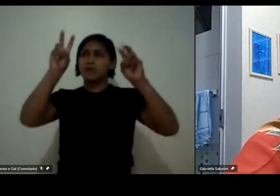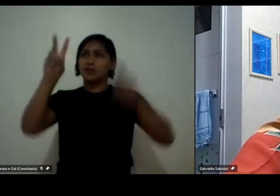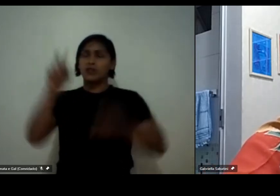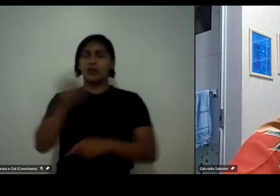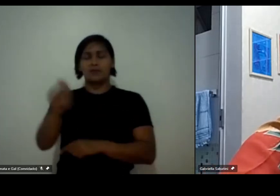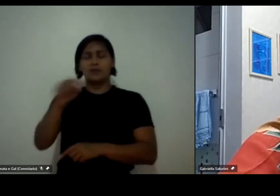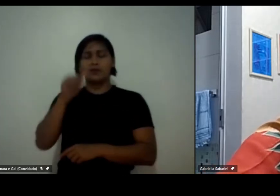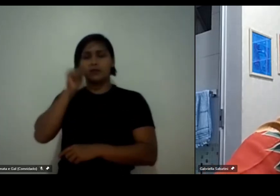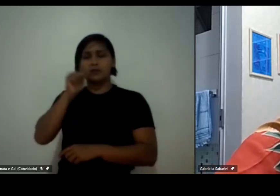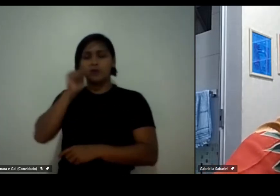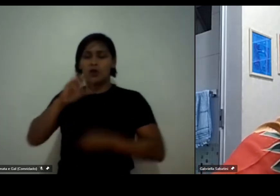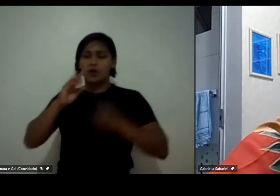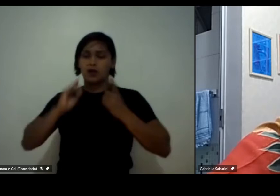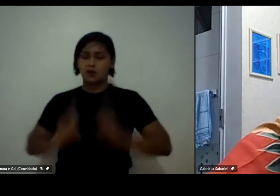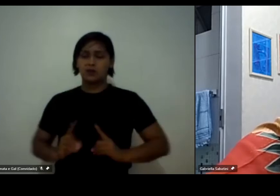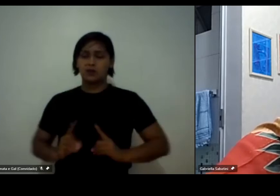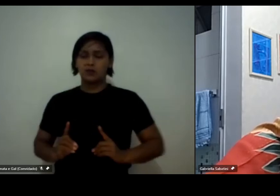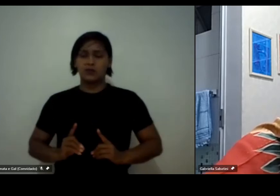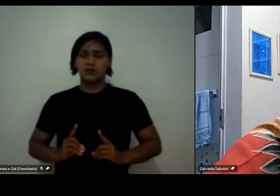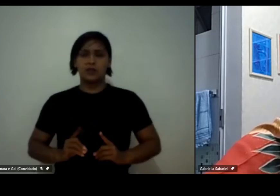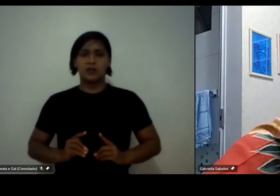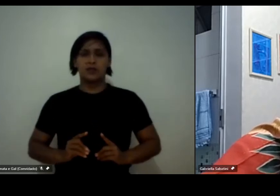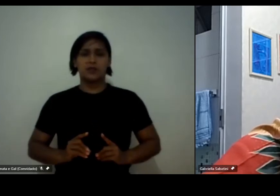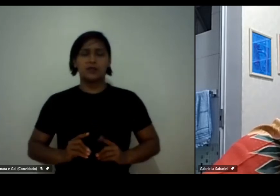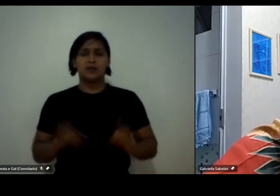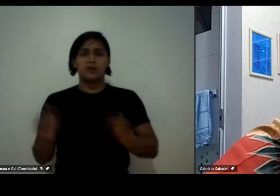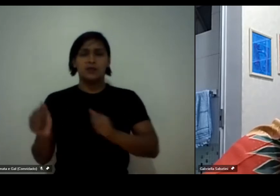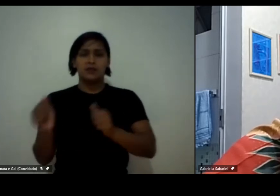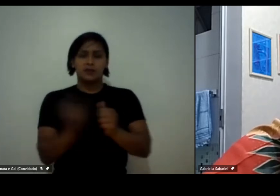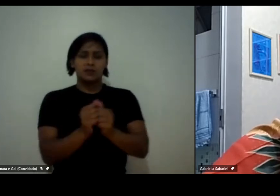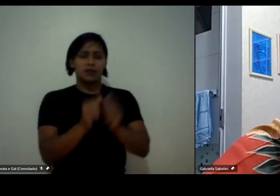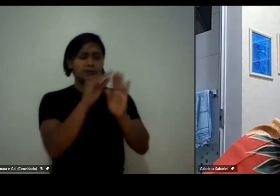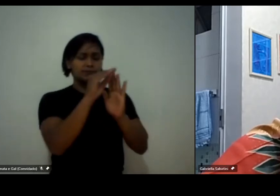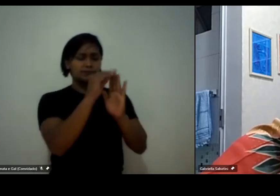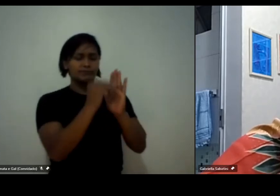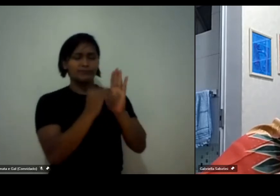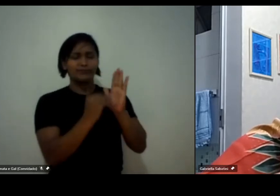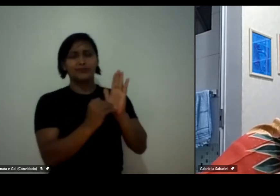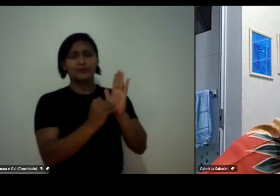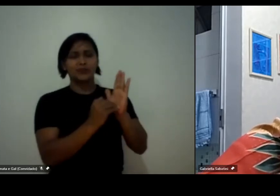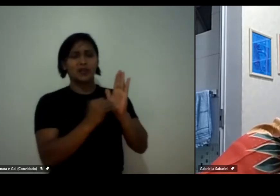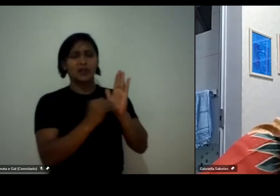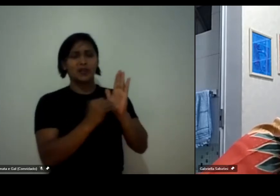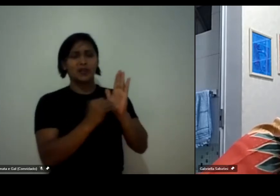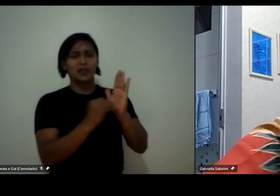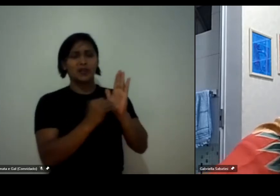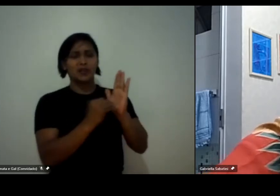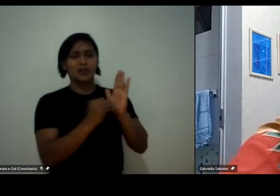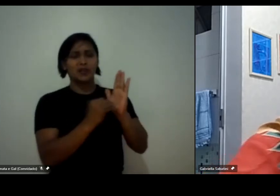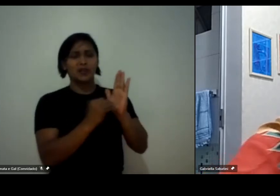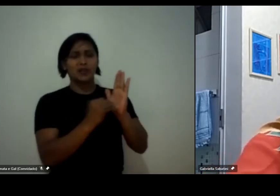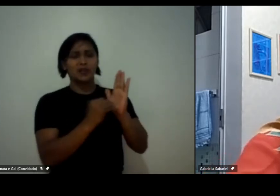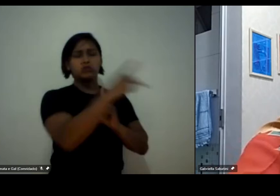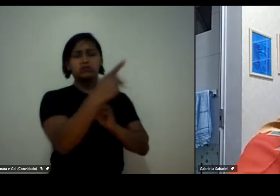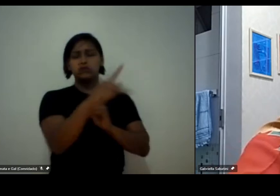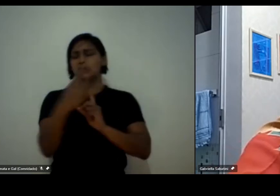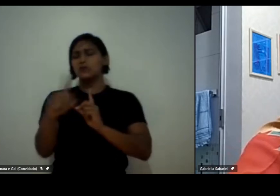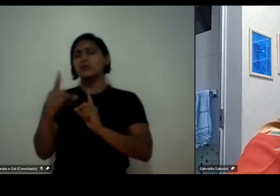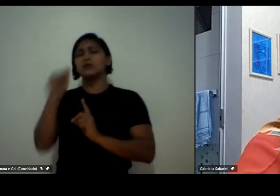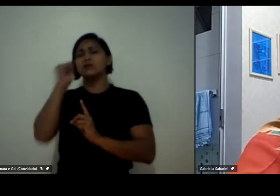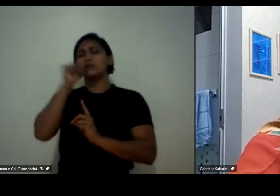ela, ser mulher com deficiência é estar numa categoria inferior em relação às mulheres.